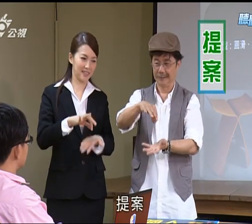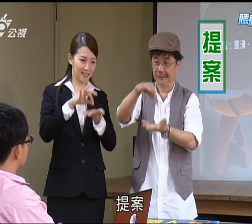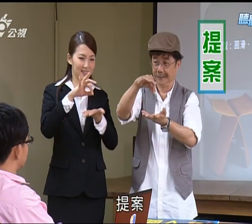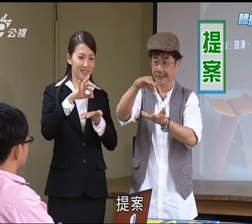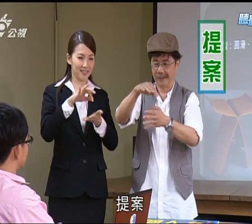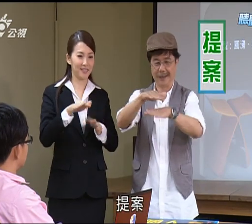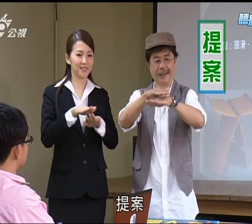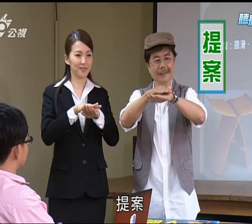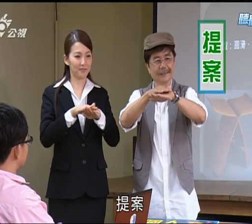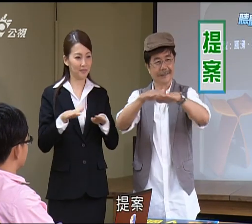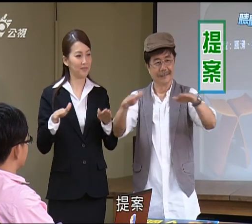提。